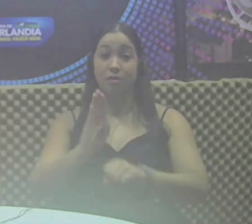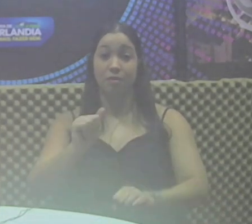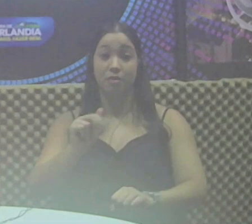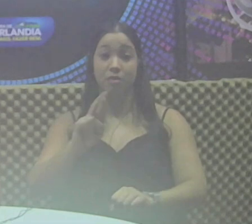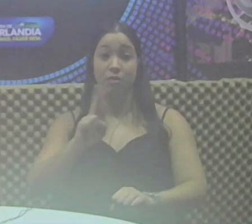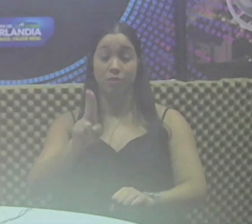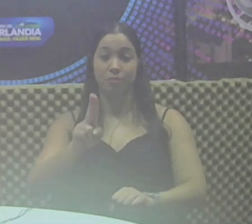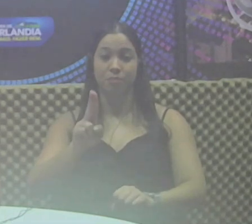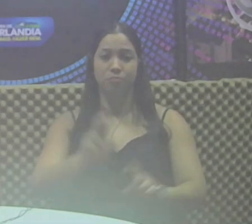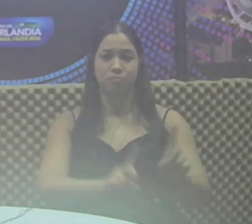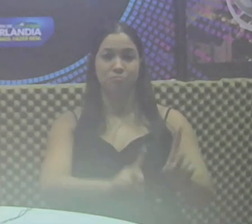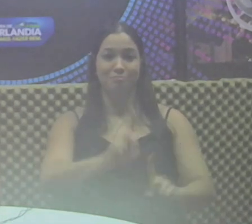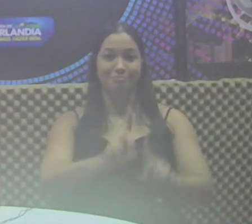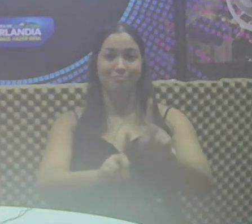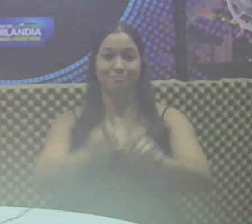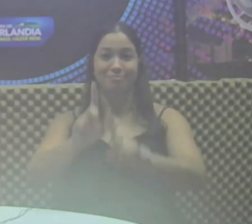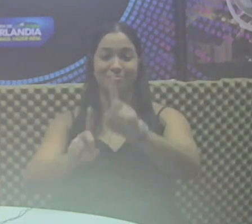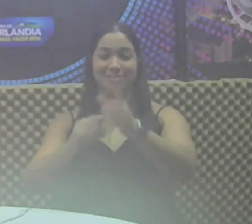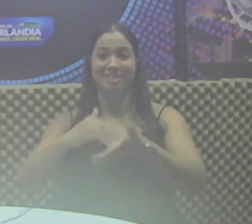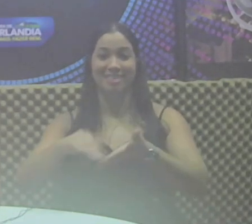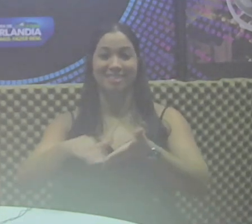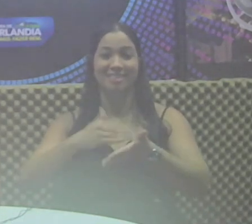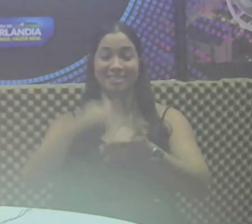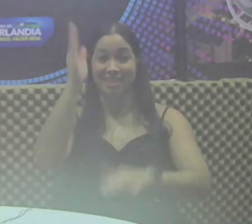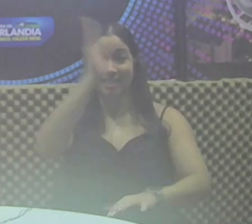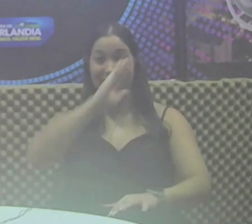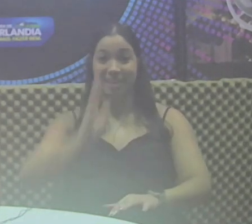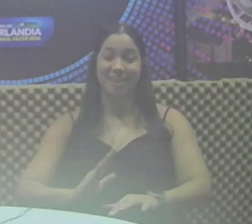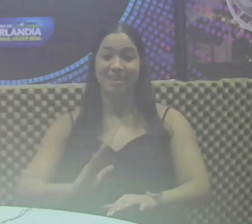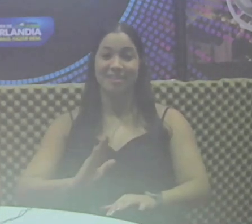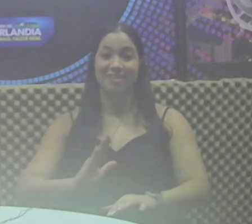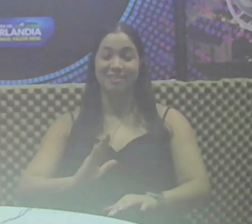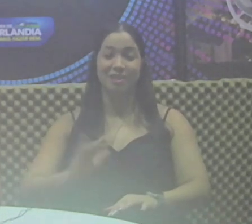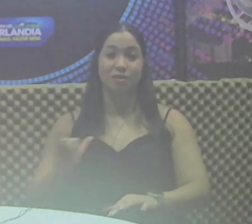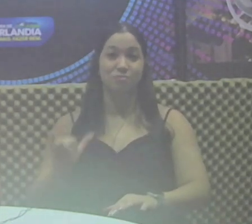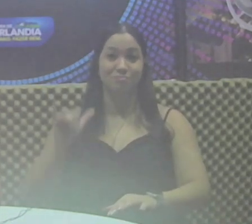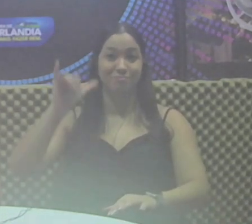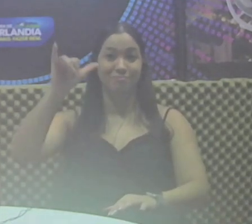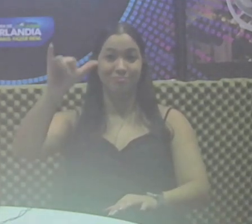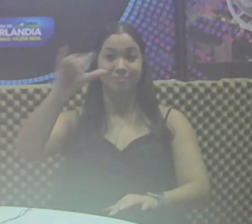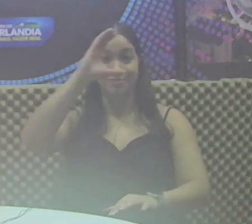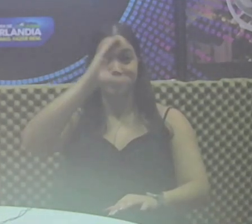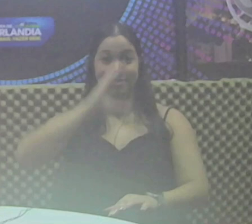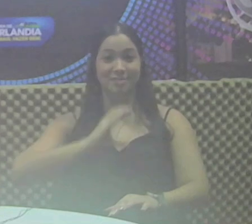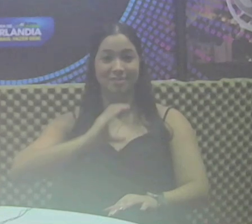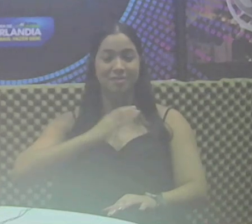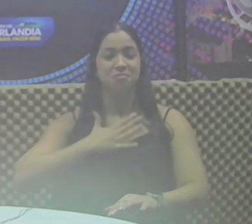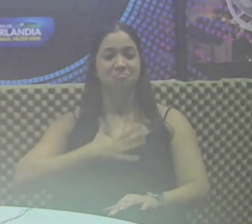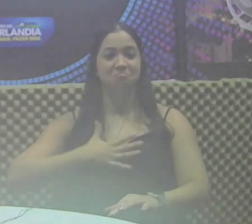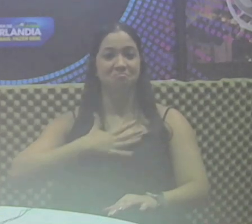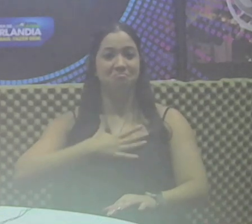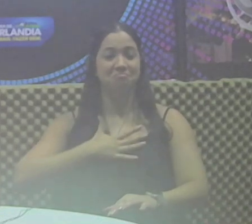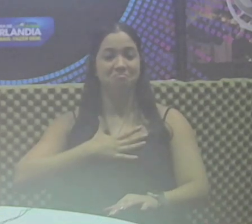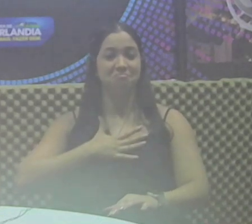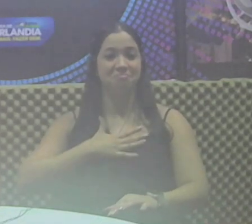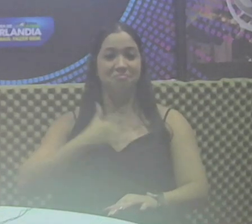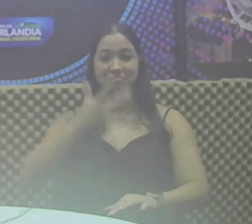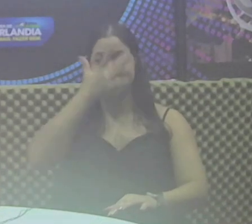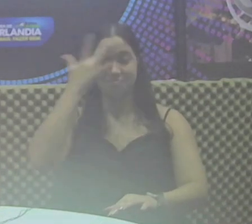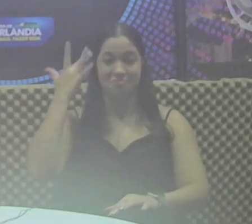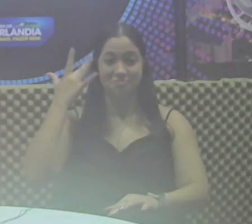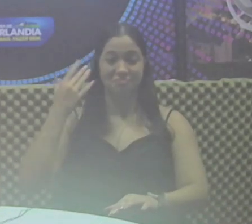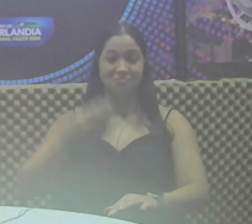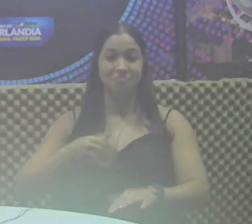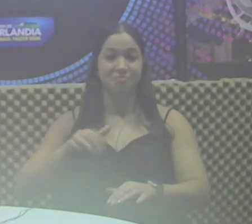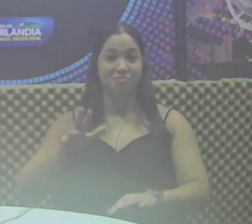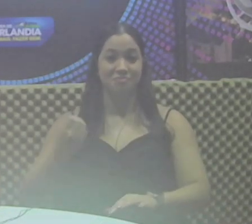O levantamento foi realizado pela Secretaria Nacional da Aviação Civil e considerou a satisfação dos passageiros, apurada com